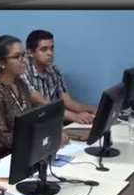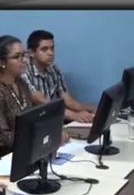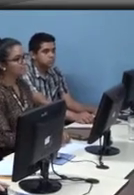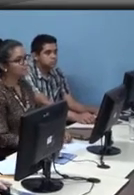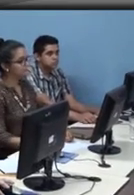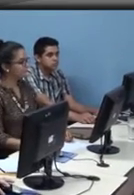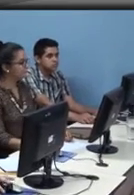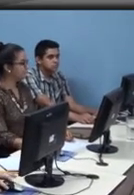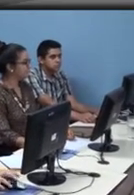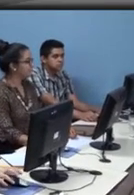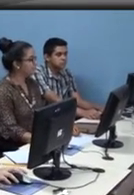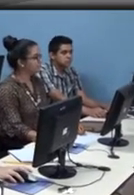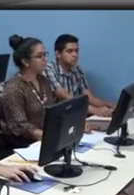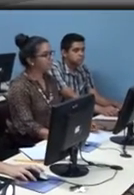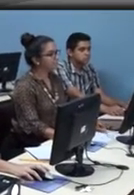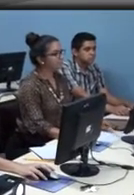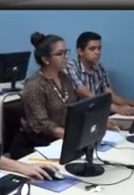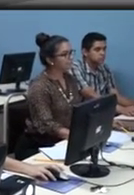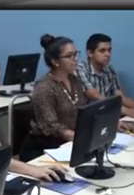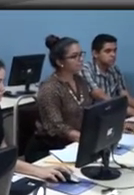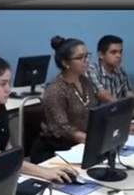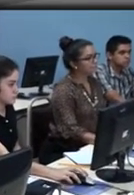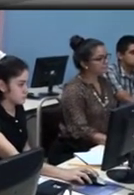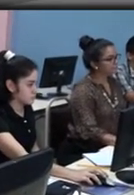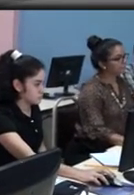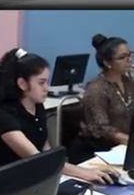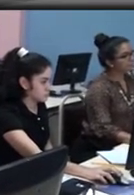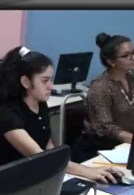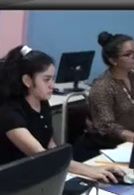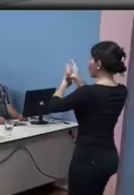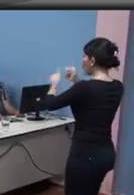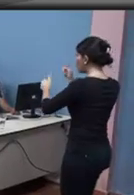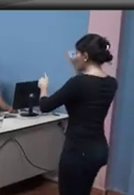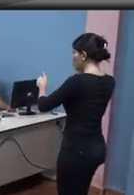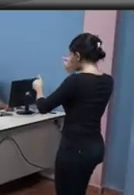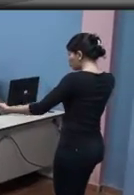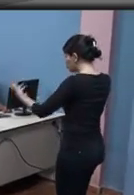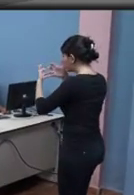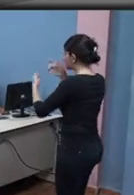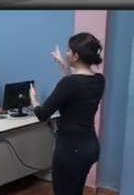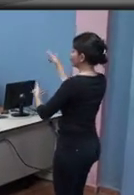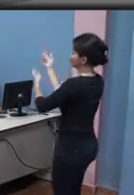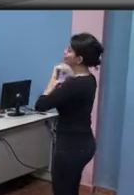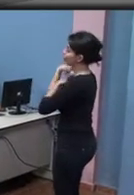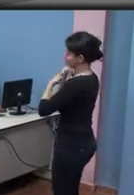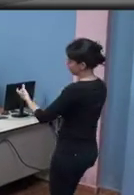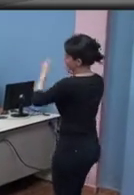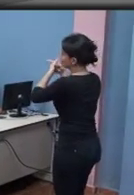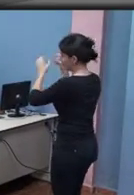enseñando, cómo escribirla, cómo hacerla, decirle a ellos que esa es información que está en la municipalidad, que no hay que pagar por ella, que no tienen